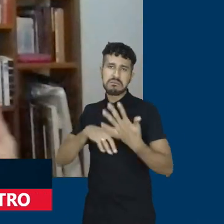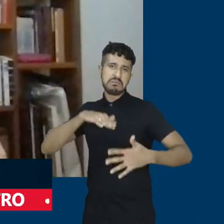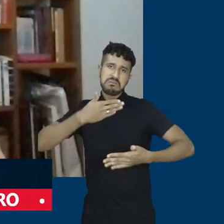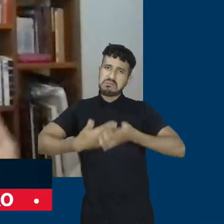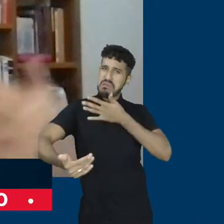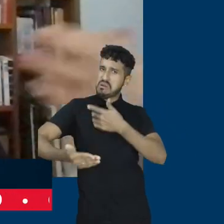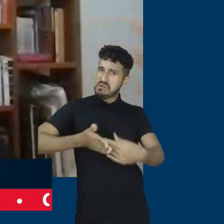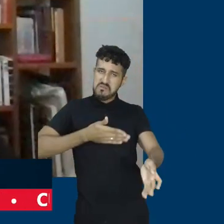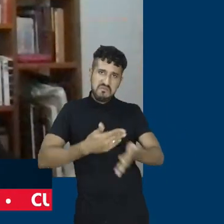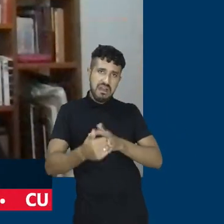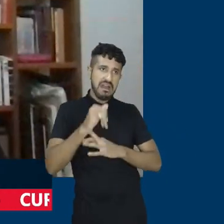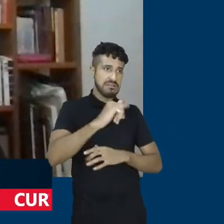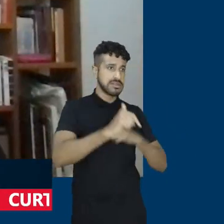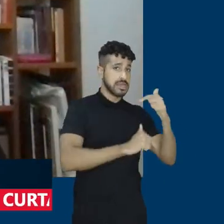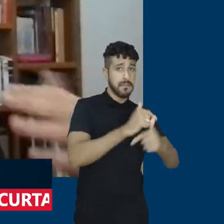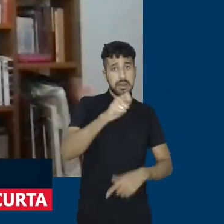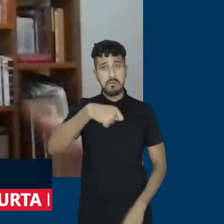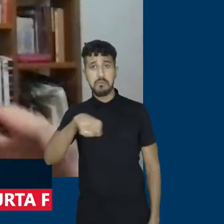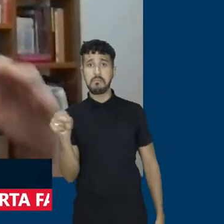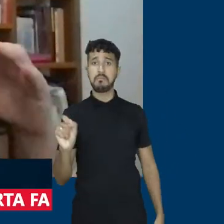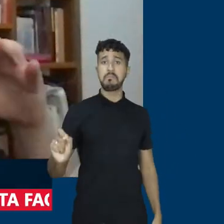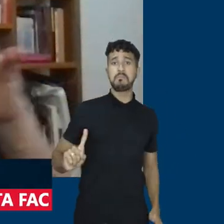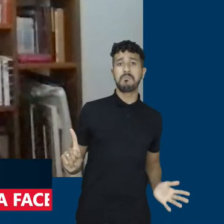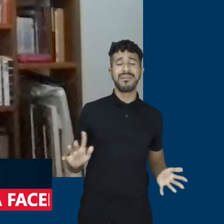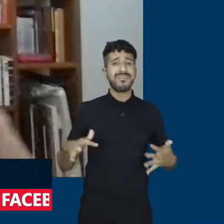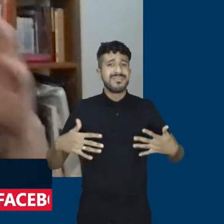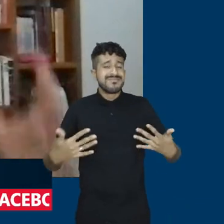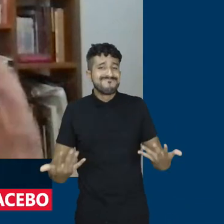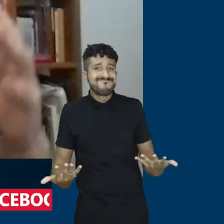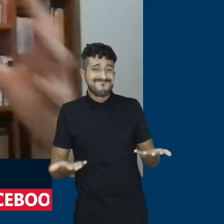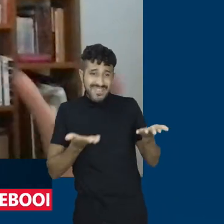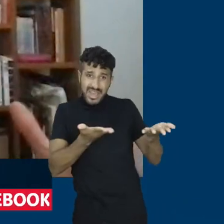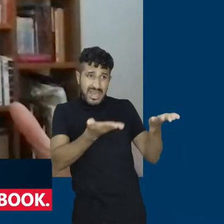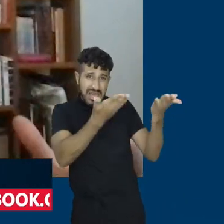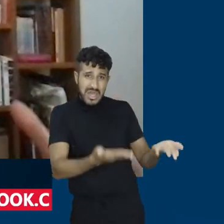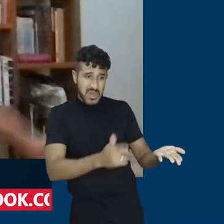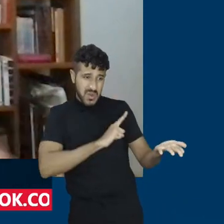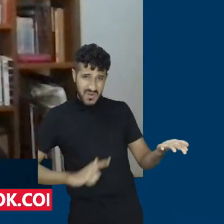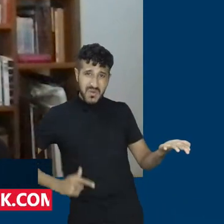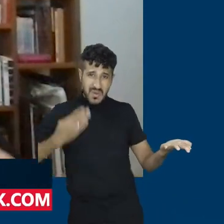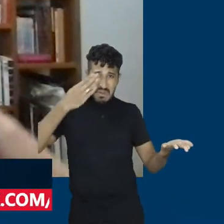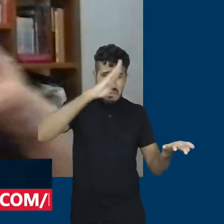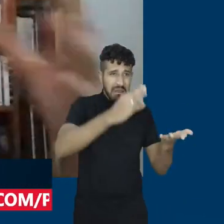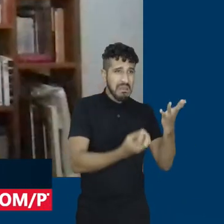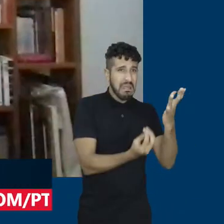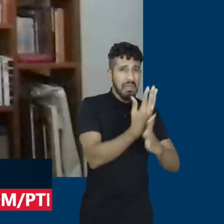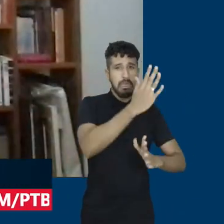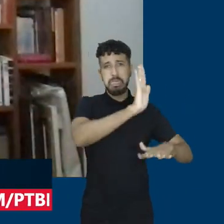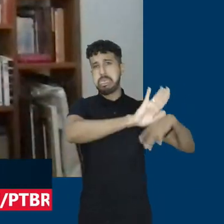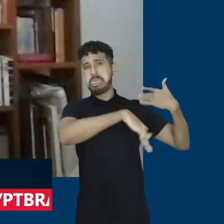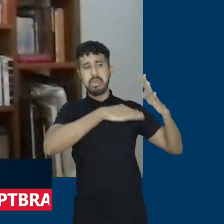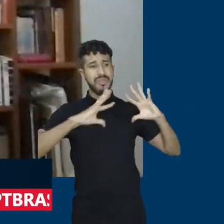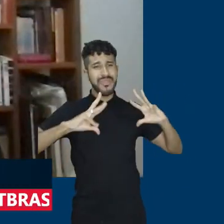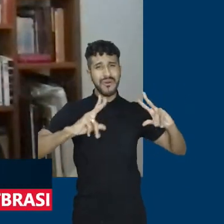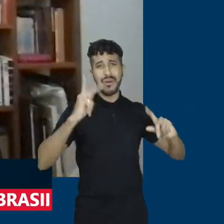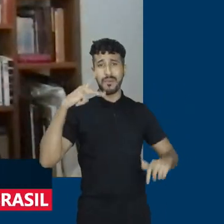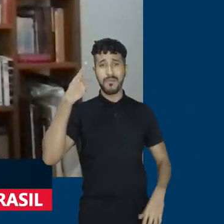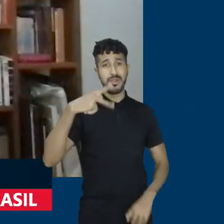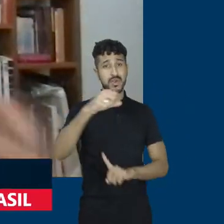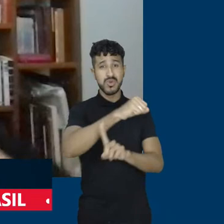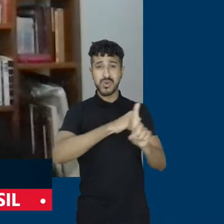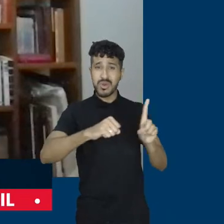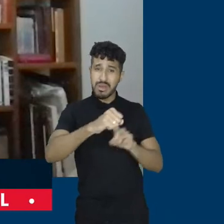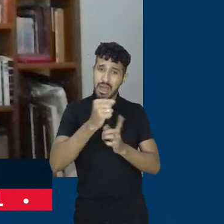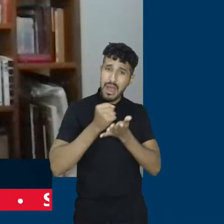está ocupado ou não está ocupada. Então, esse governo criou e desorganizou toda a política social no